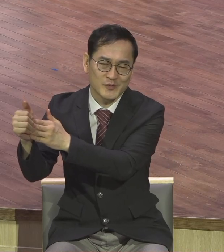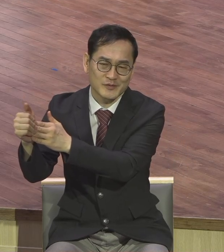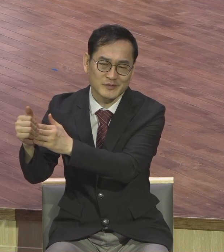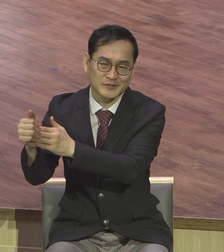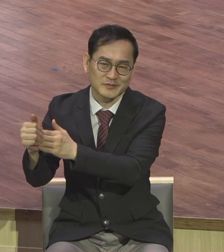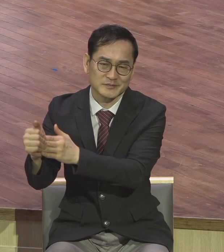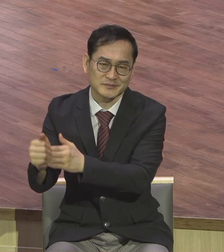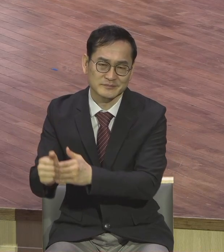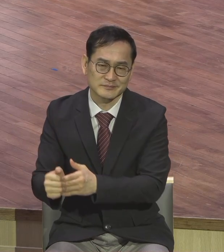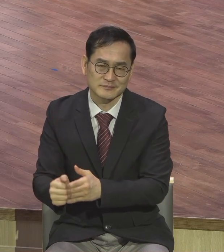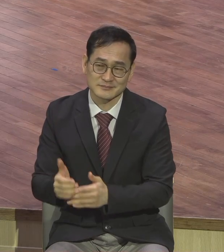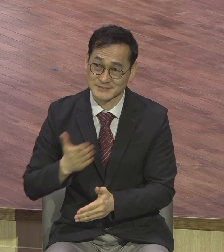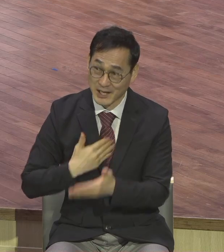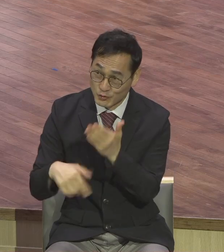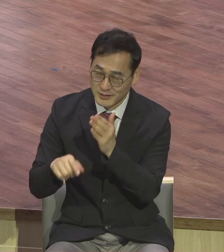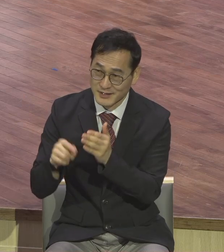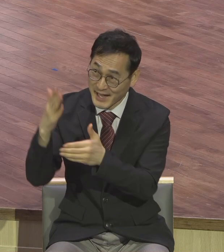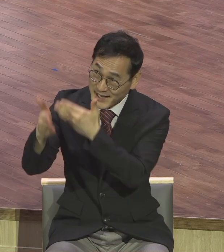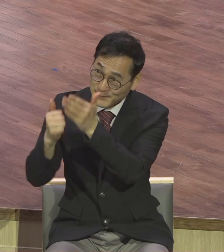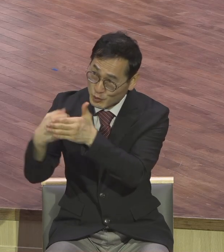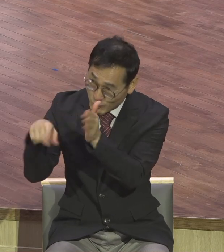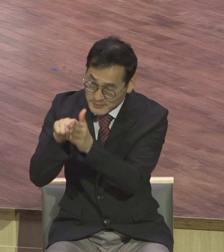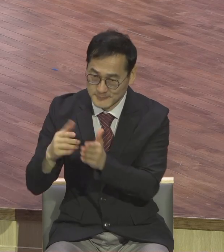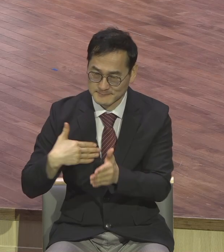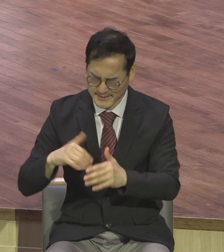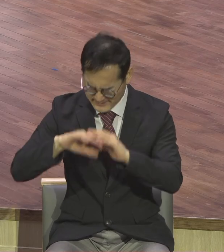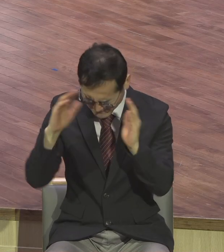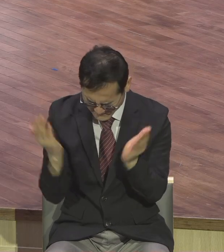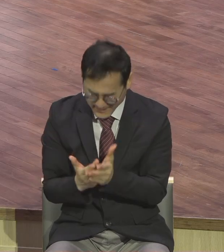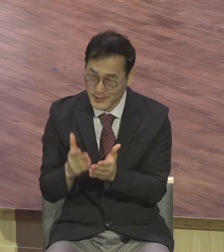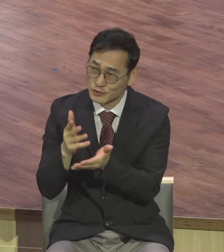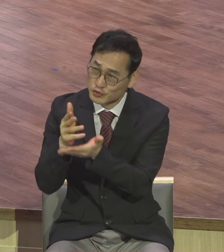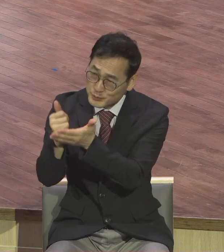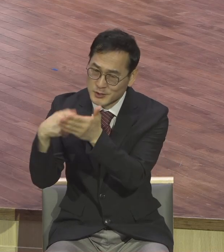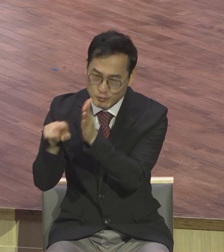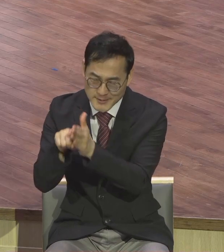올인했는데 하나님이 책임져 주시잖아요.